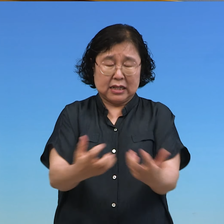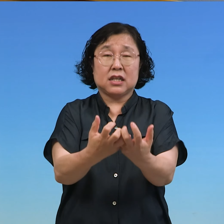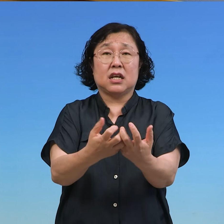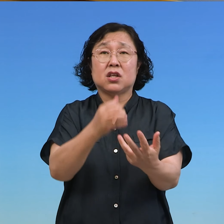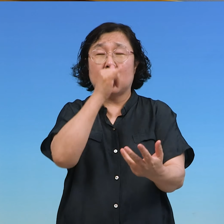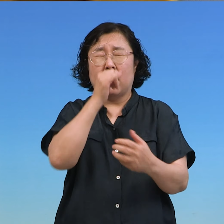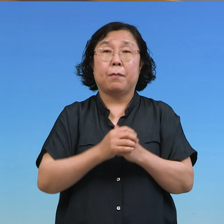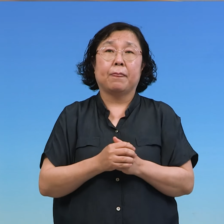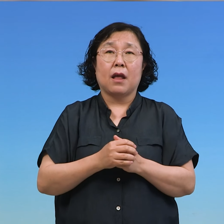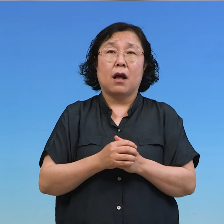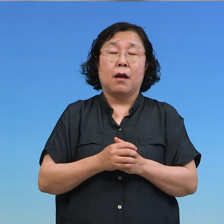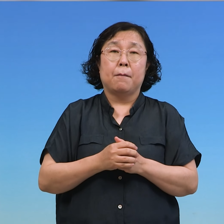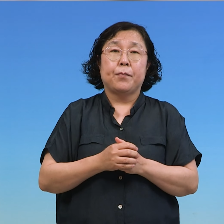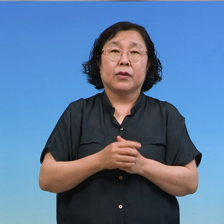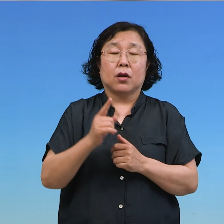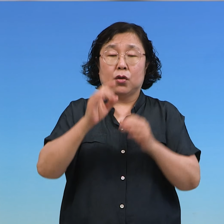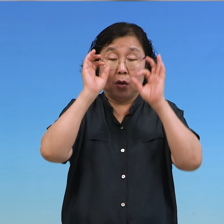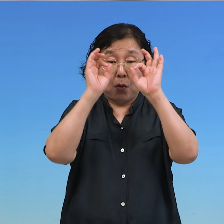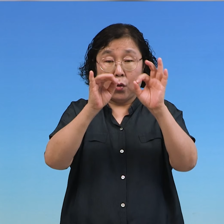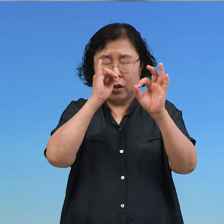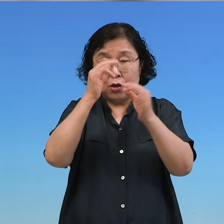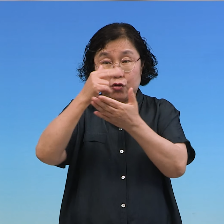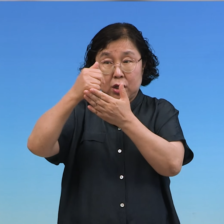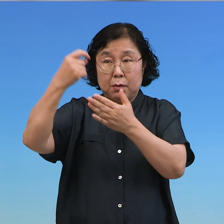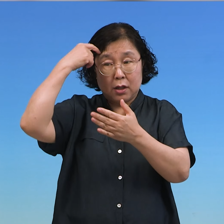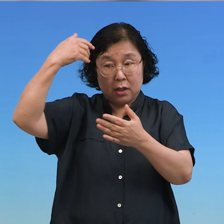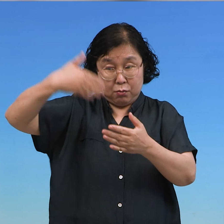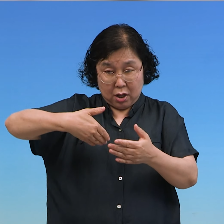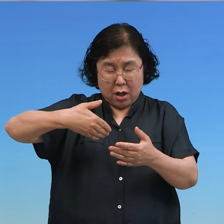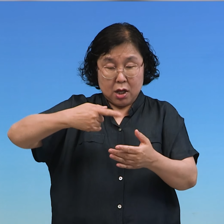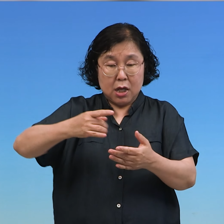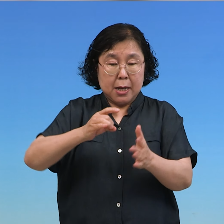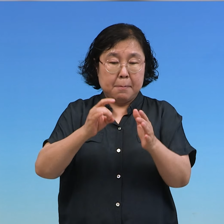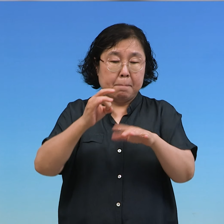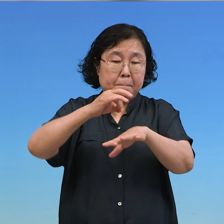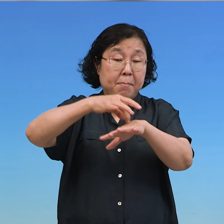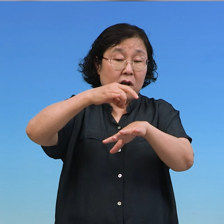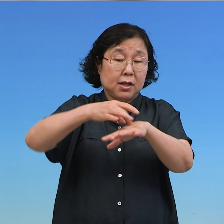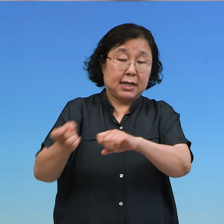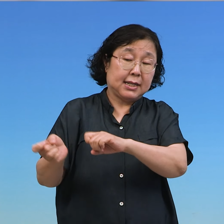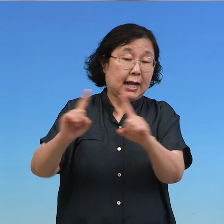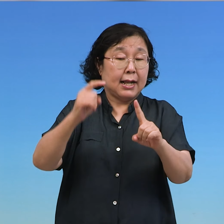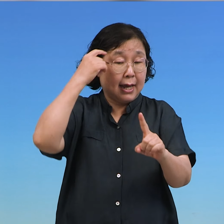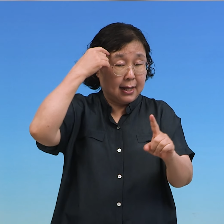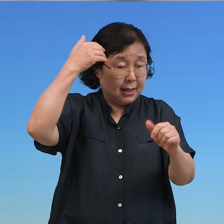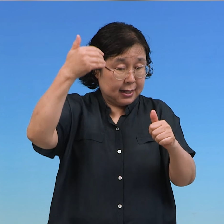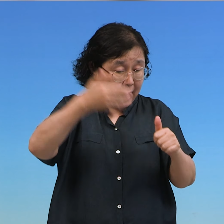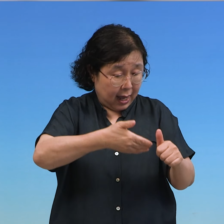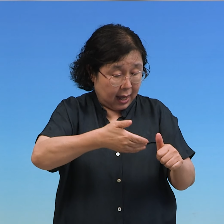환상 중에 이거를 보고 있는데 주님이 물으십니다 이 뼈들이 살아나겠니?